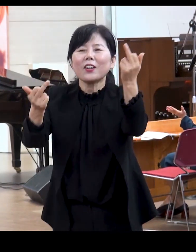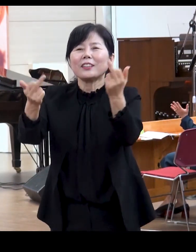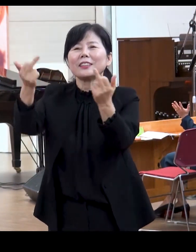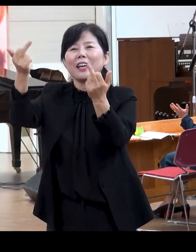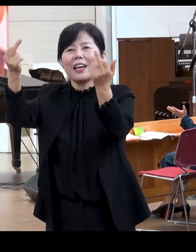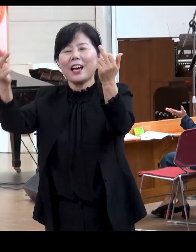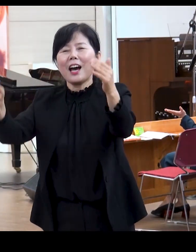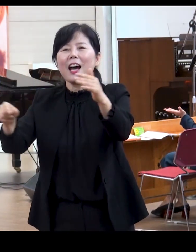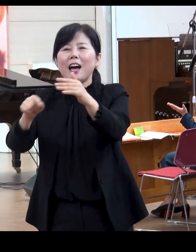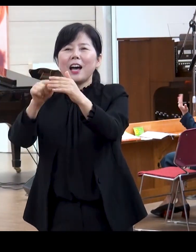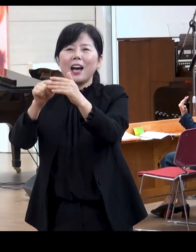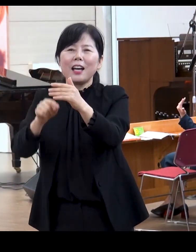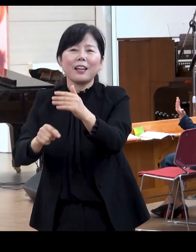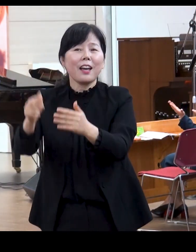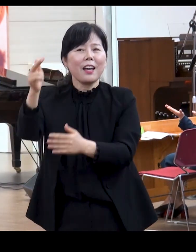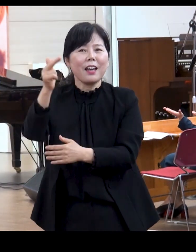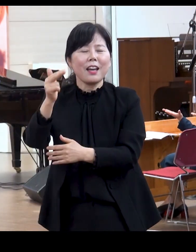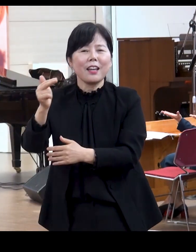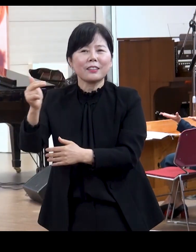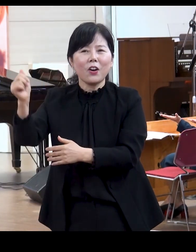사랑합니다. 형제